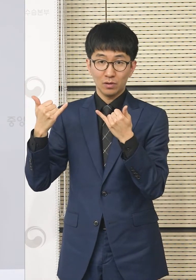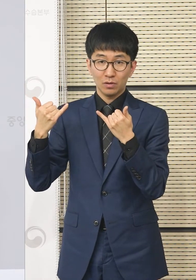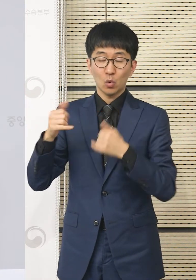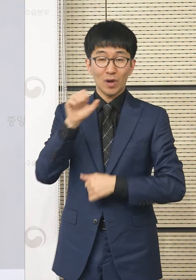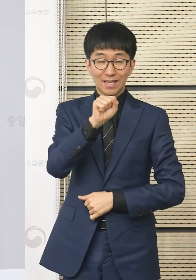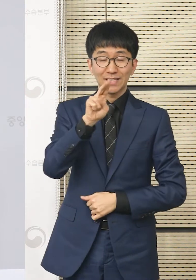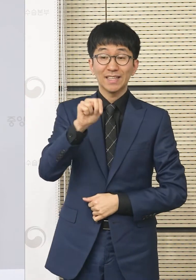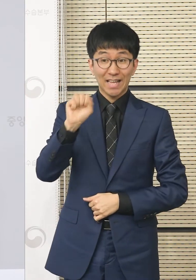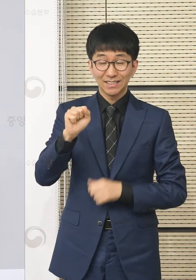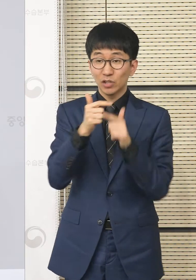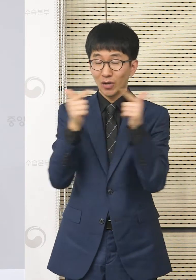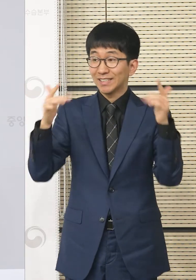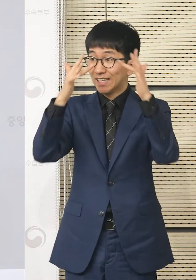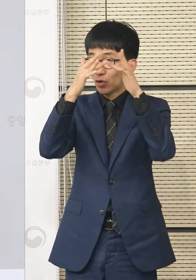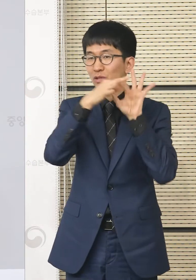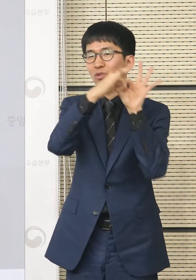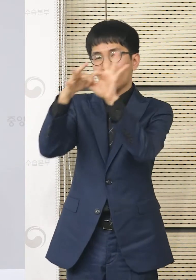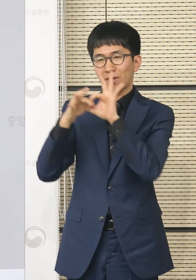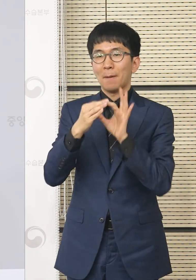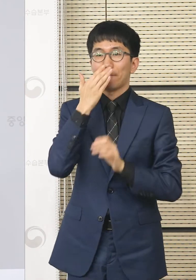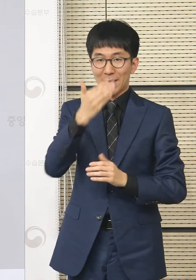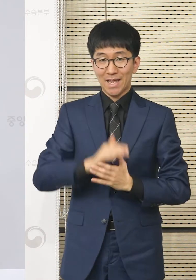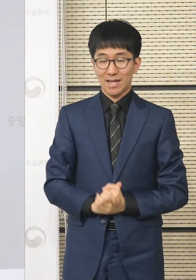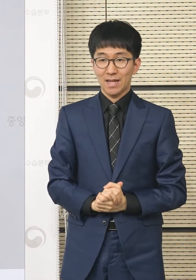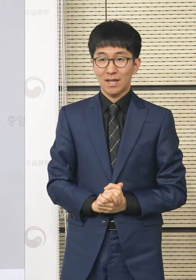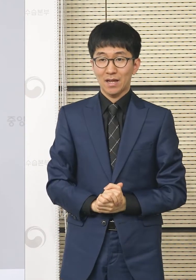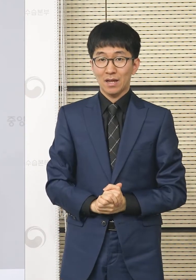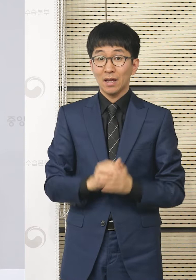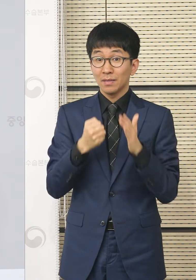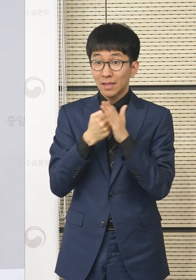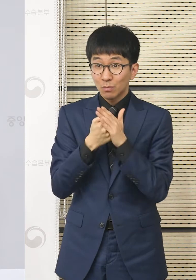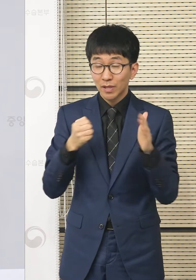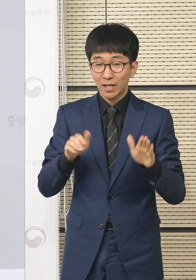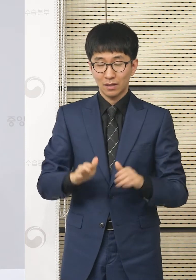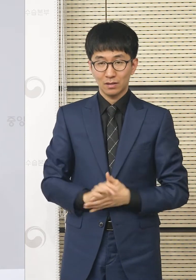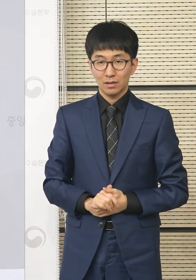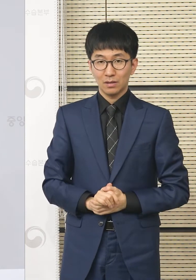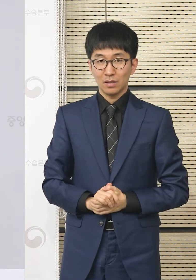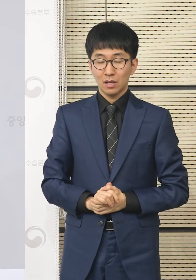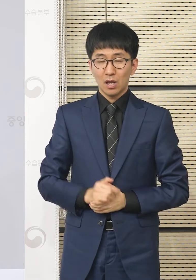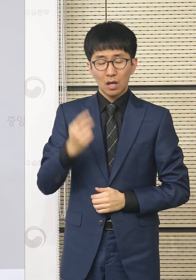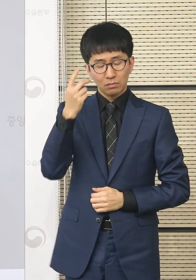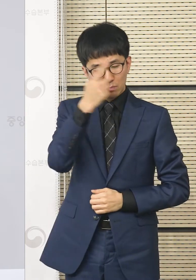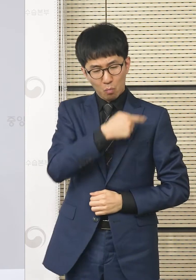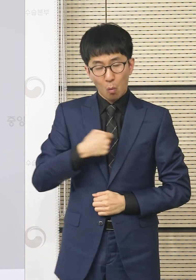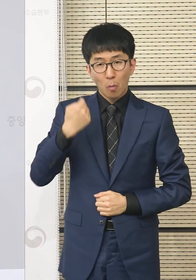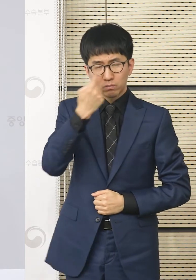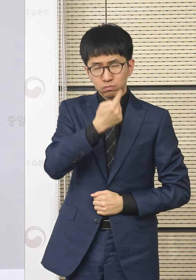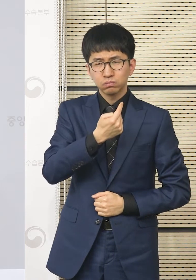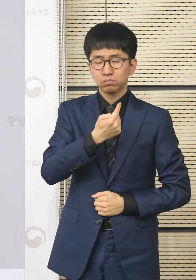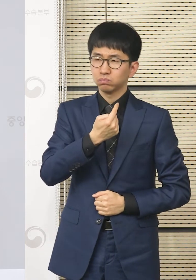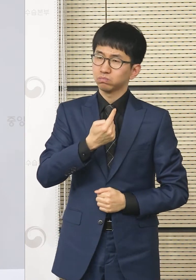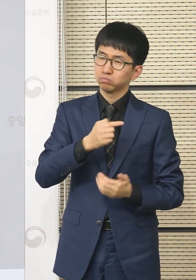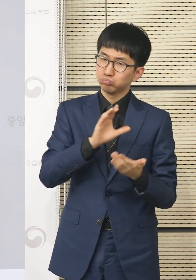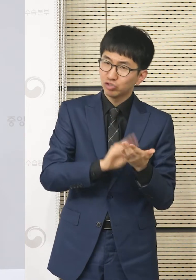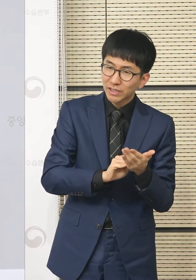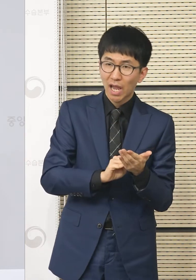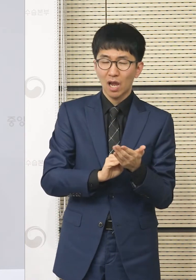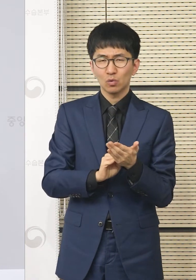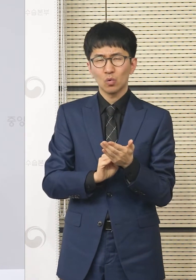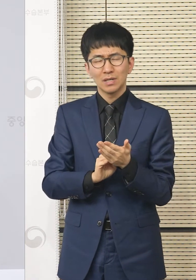콜센터 SNS 채널로도 연결이 되어 있어 증상이나 진단과 관련된 의문을